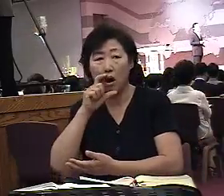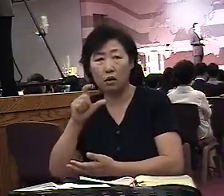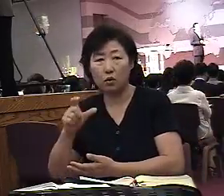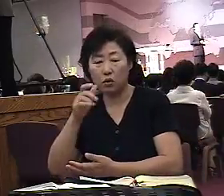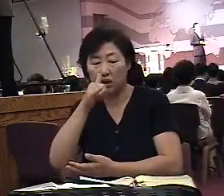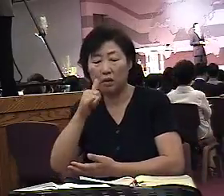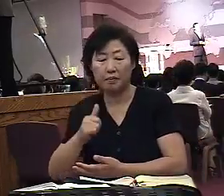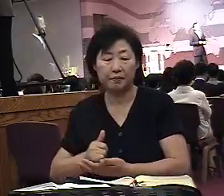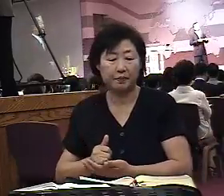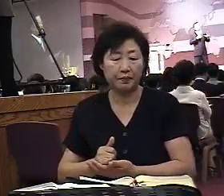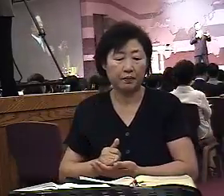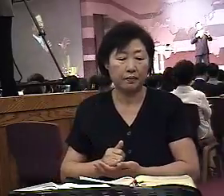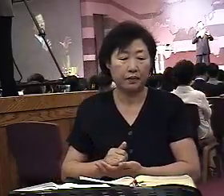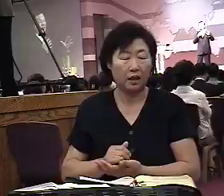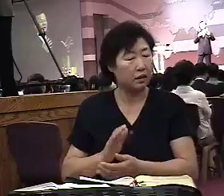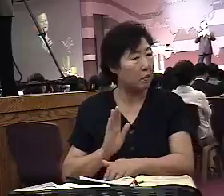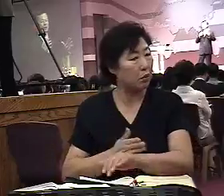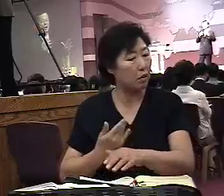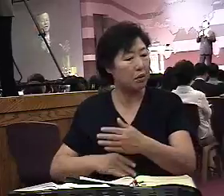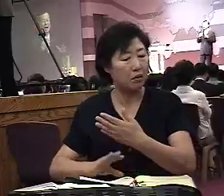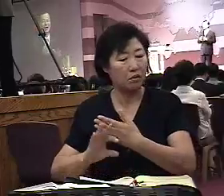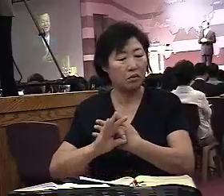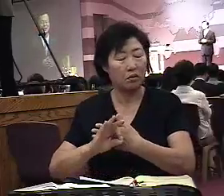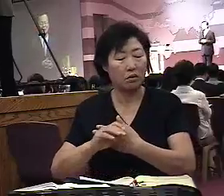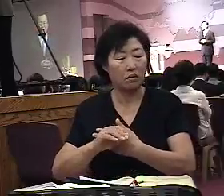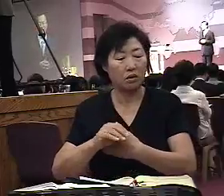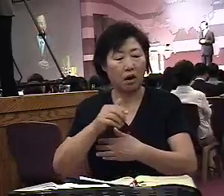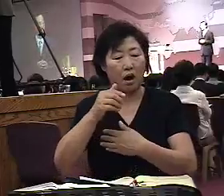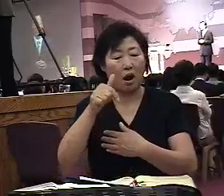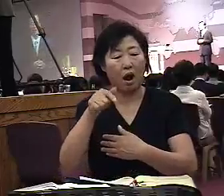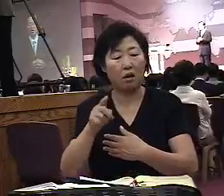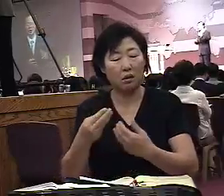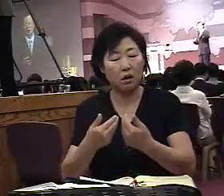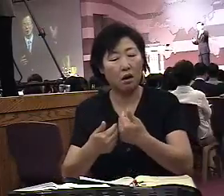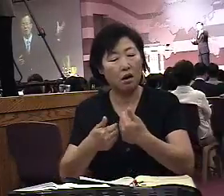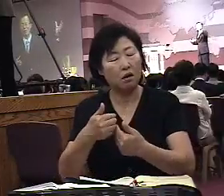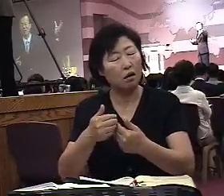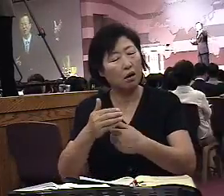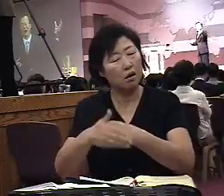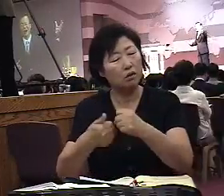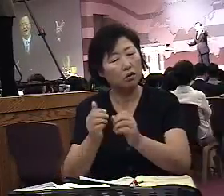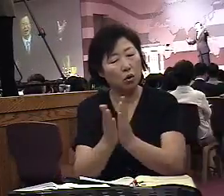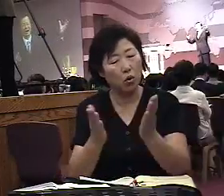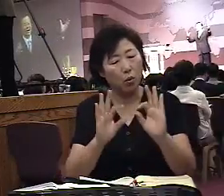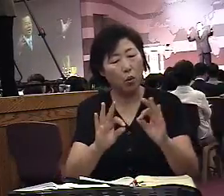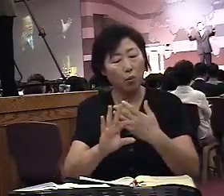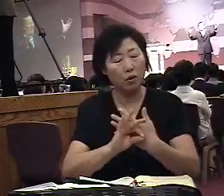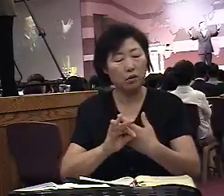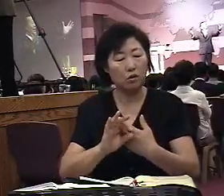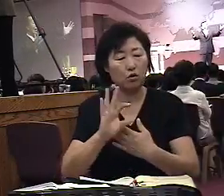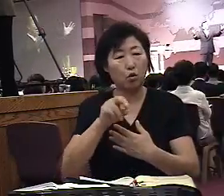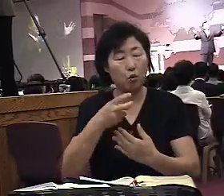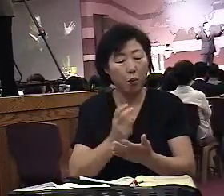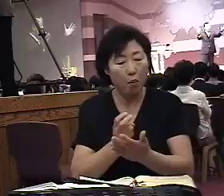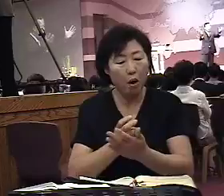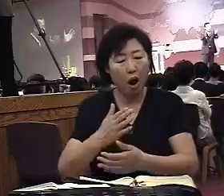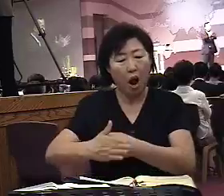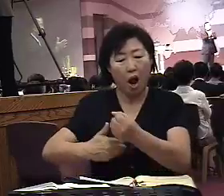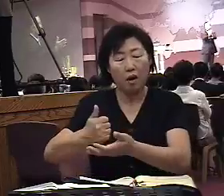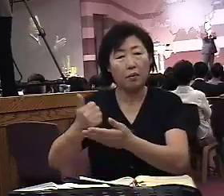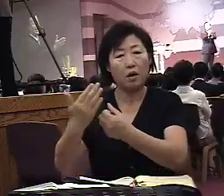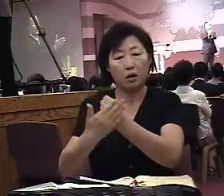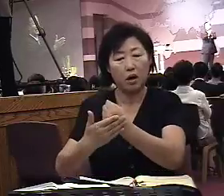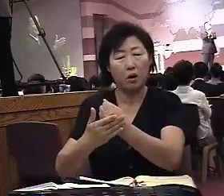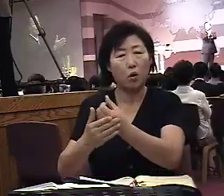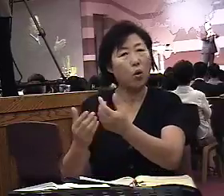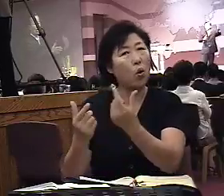있었습니다. 그래서 자칫 잘못하면 우리가 이 갈라디아서를 보면서 율법과 하나님의 은혜가